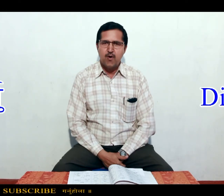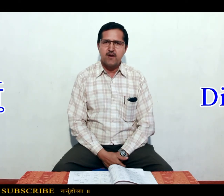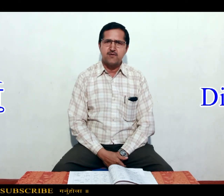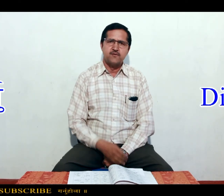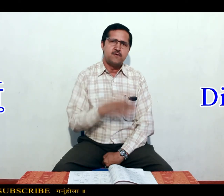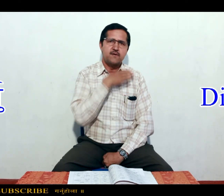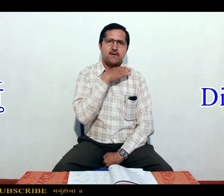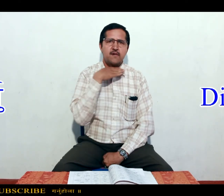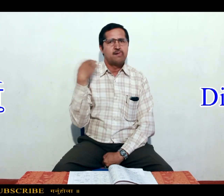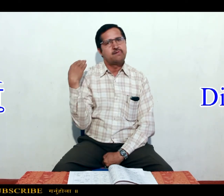मर्नु,